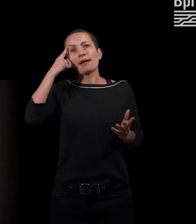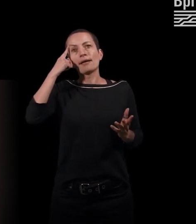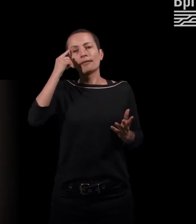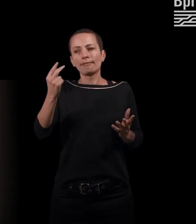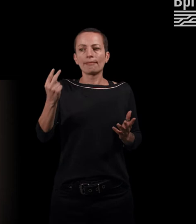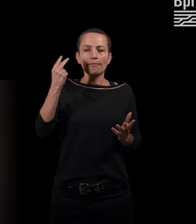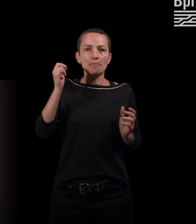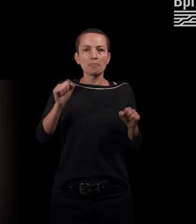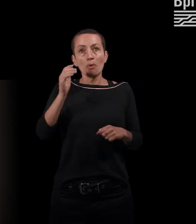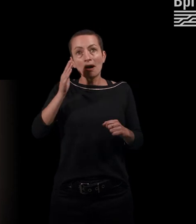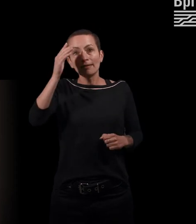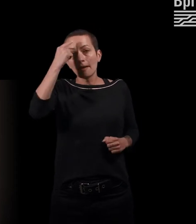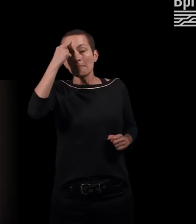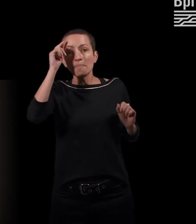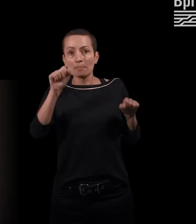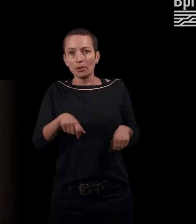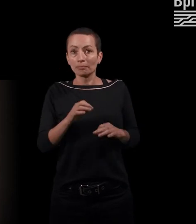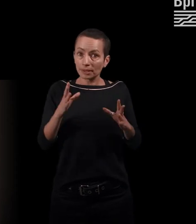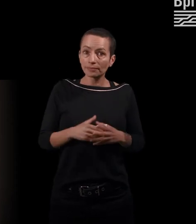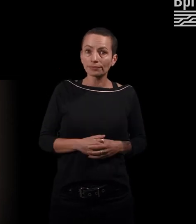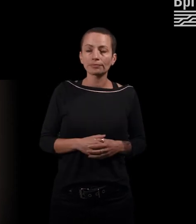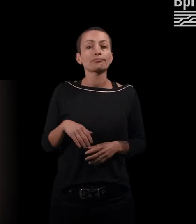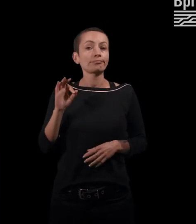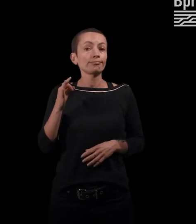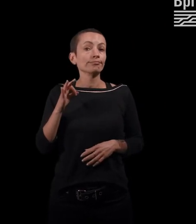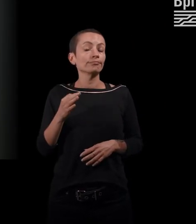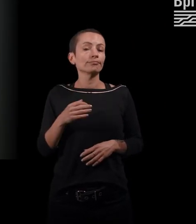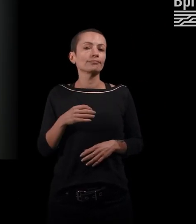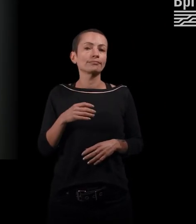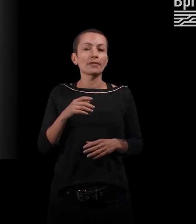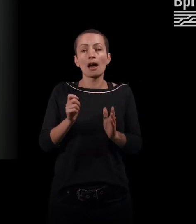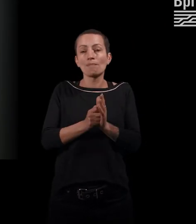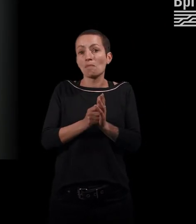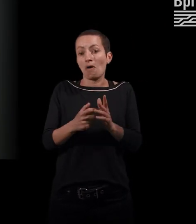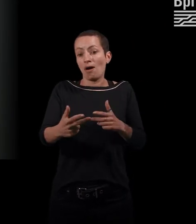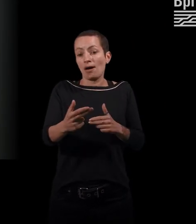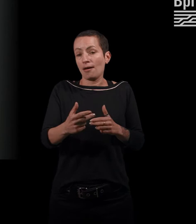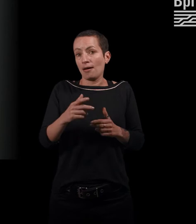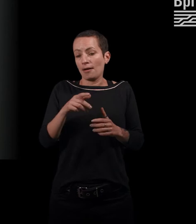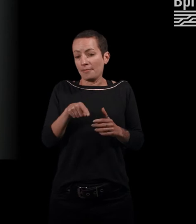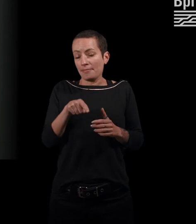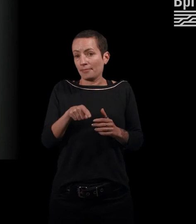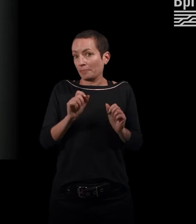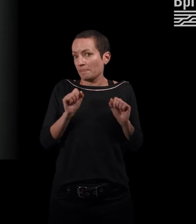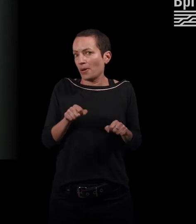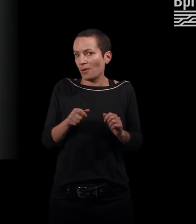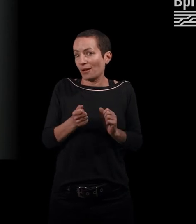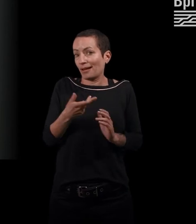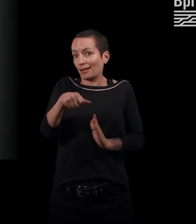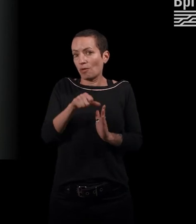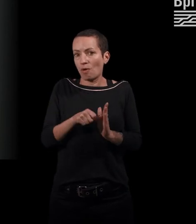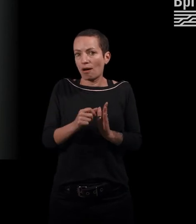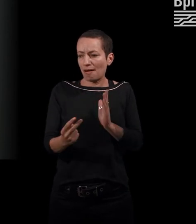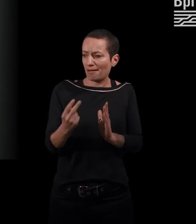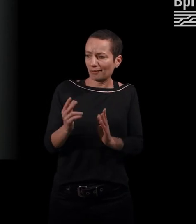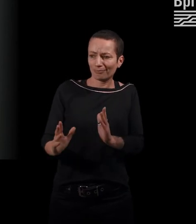et au passé et à l'avenir. Alors oui, il y a eu une fenêtre pendant ces quelques mois où de nouveau on a eu un